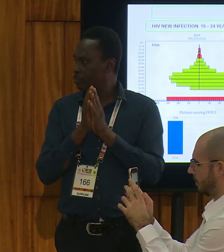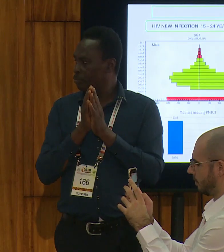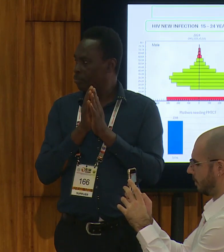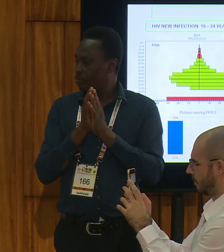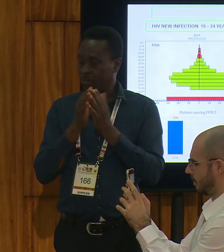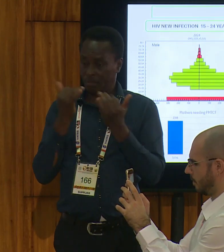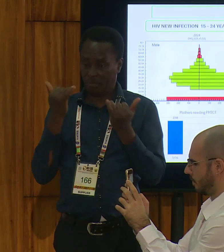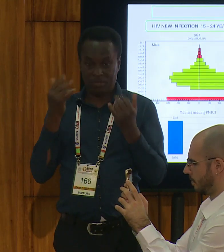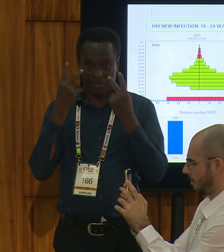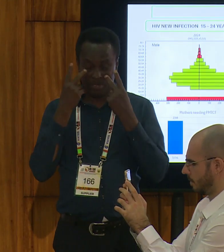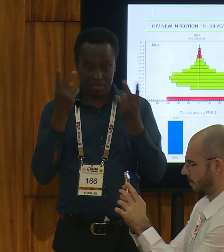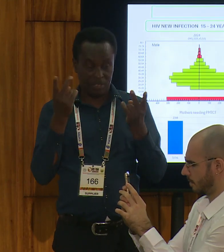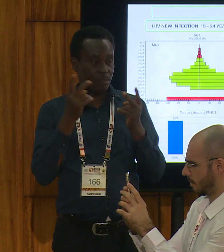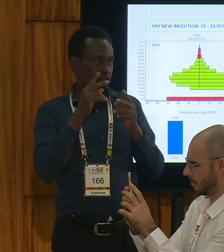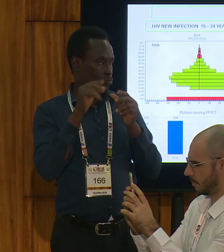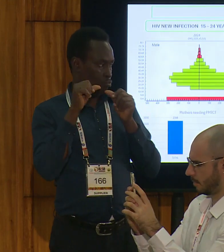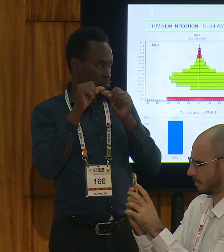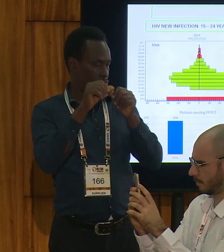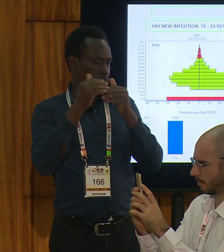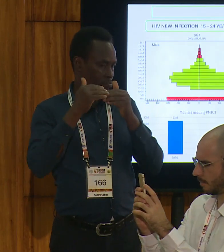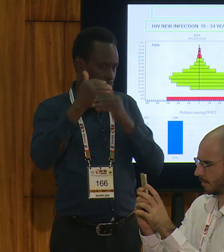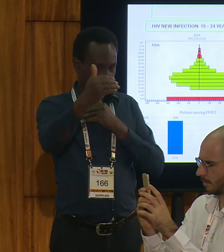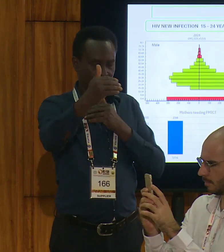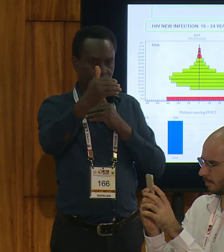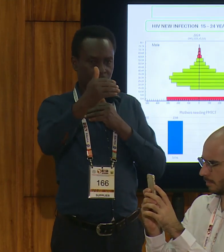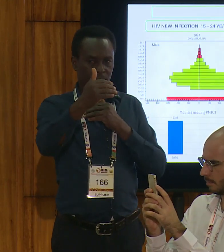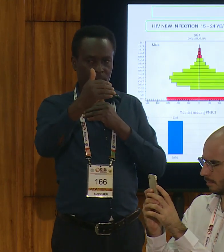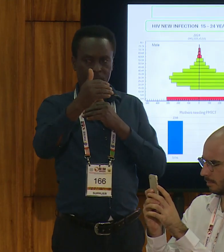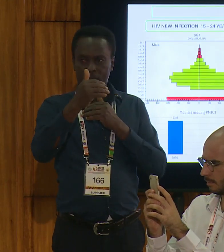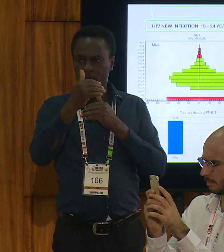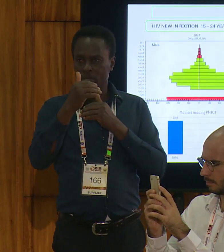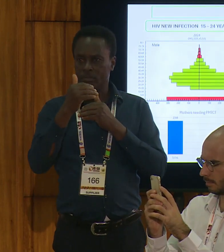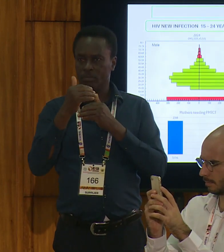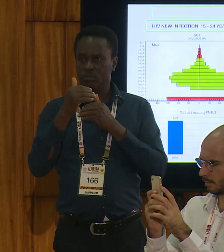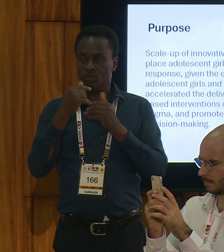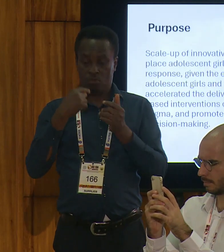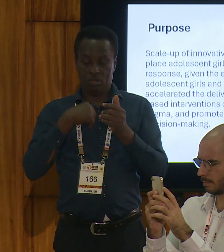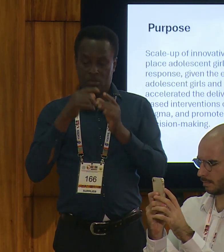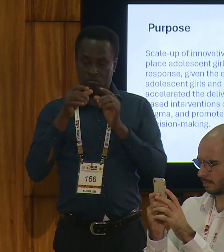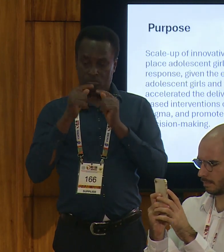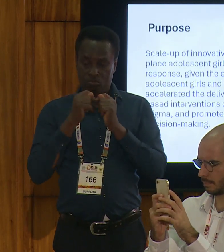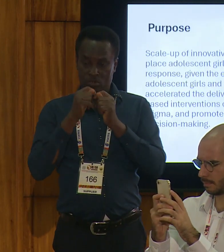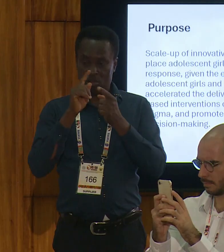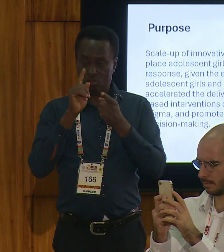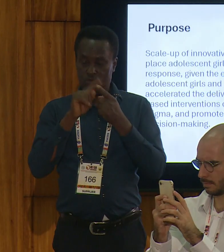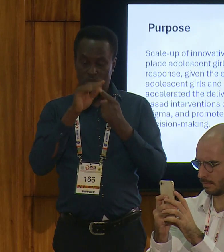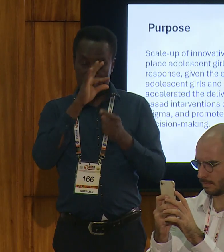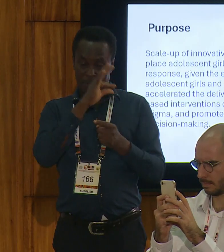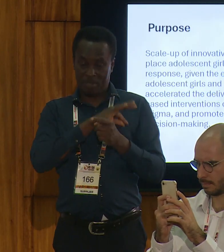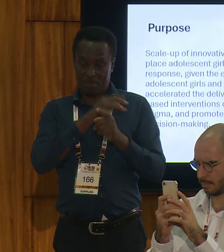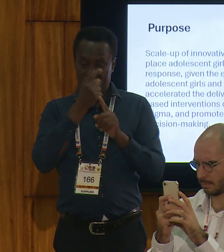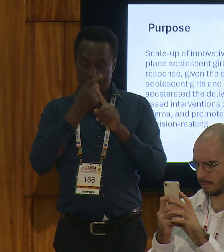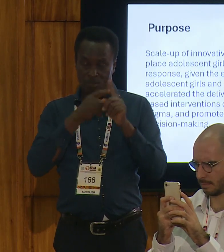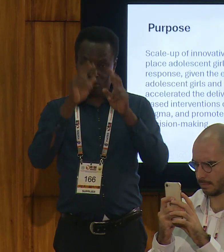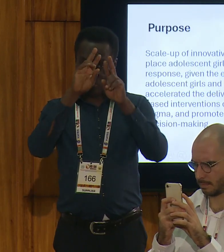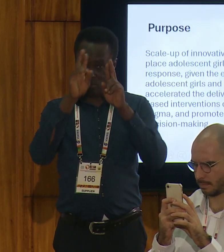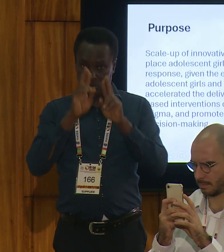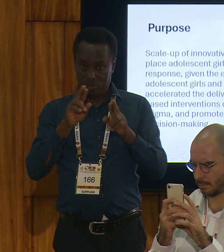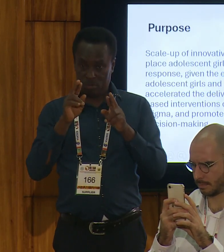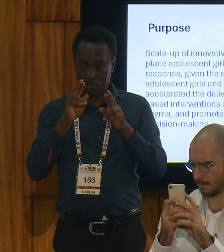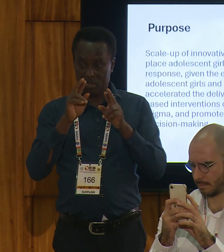Voilà comment nous allons procéder. Nous allons présenter le contexte, le profil des bénéficiaires, le résultat, les